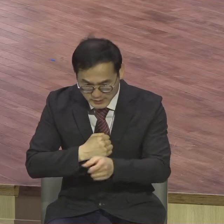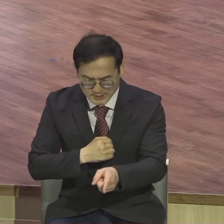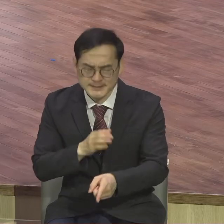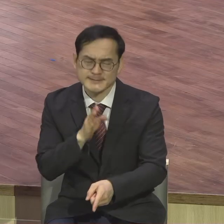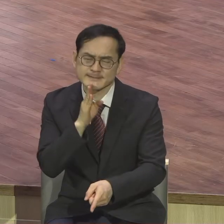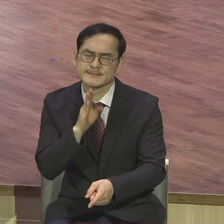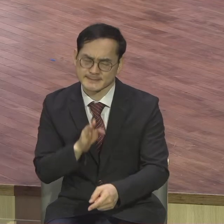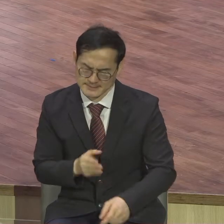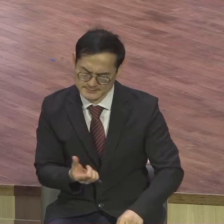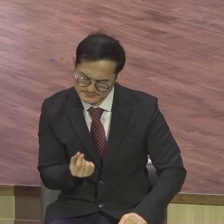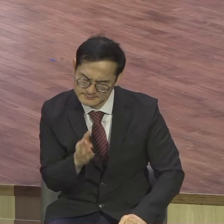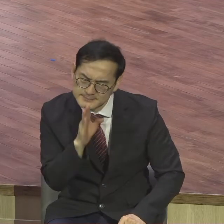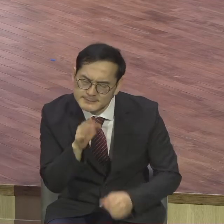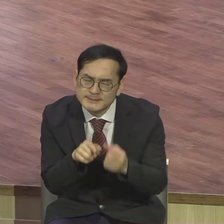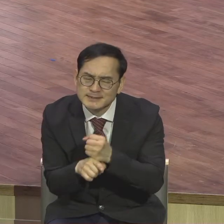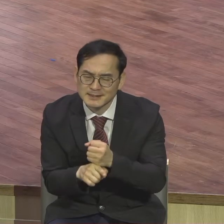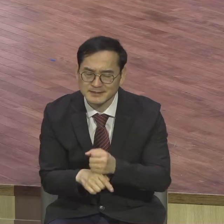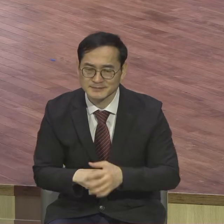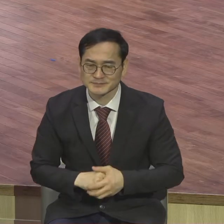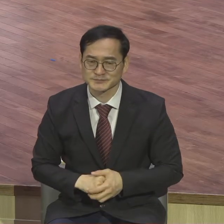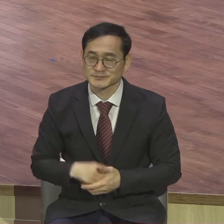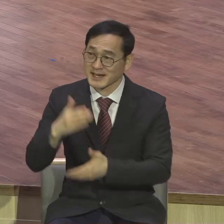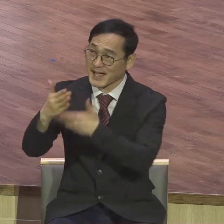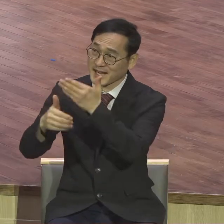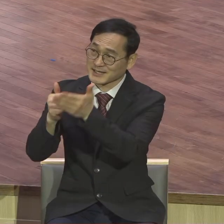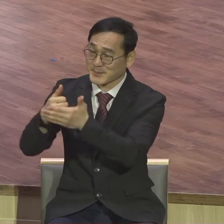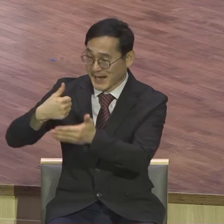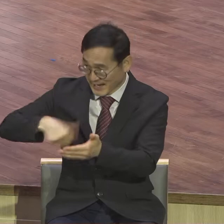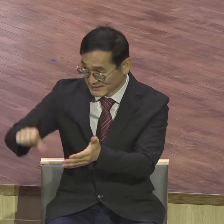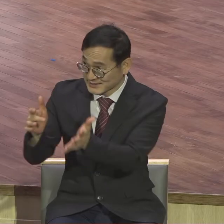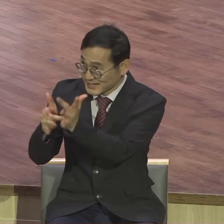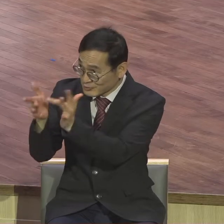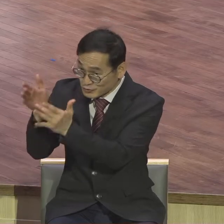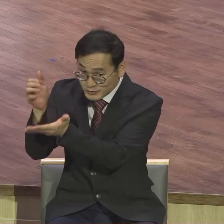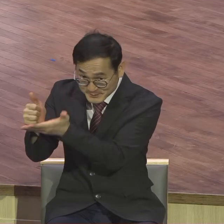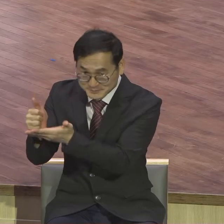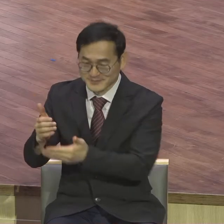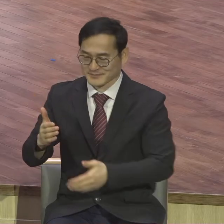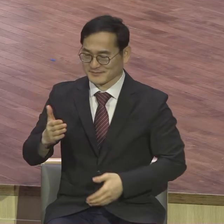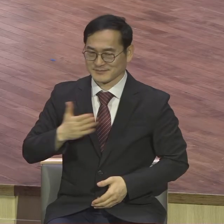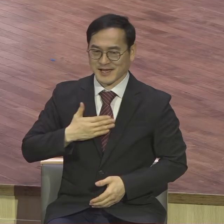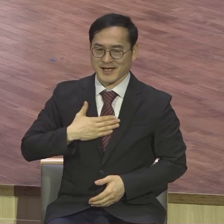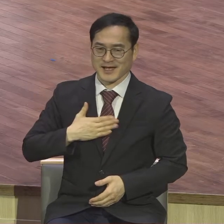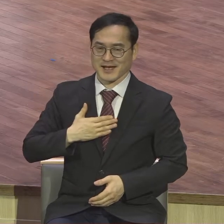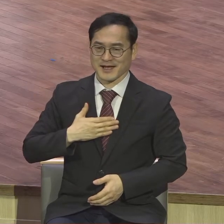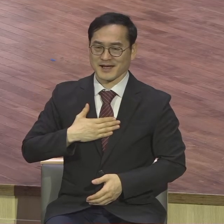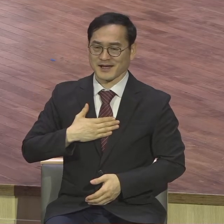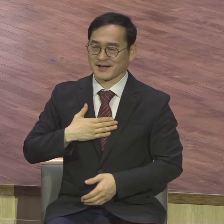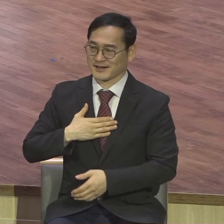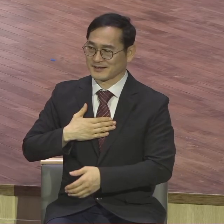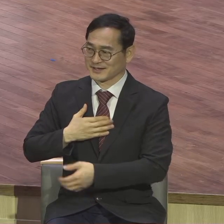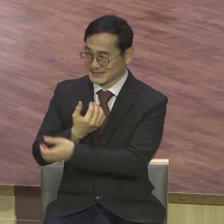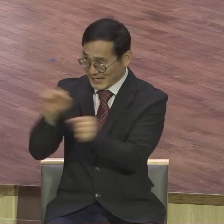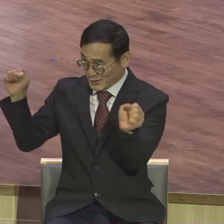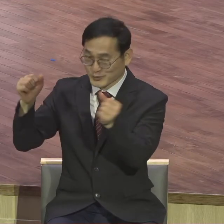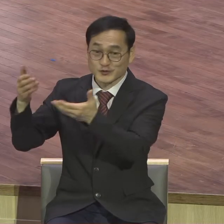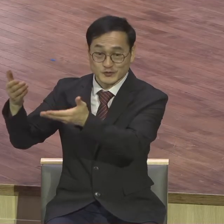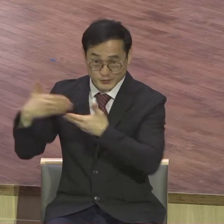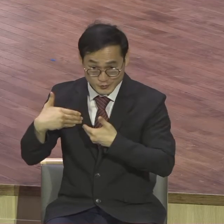하나님 아들 예수가 나를 자유케 했기 때문에 나는 자유, 너 자유, 나 자유, 우리 자유.